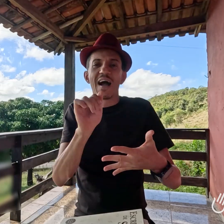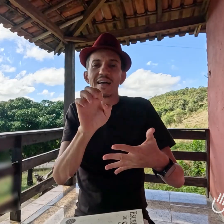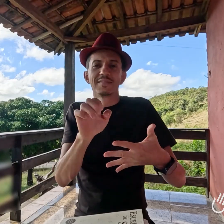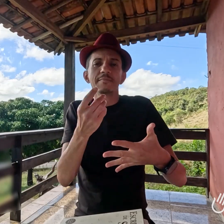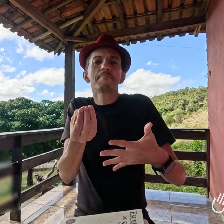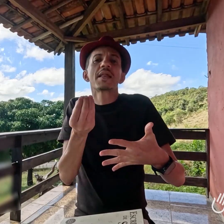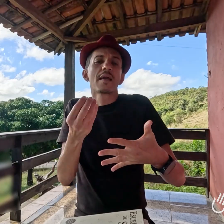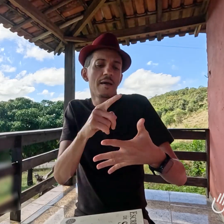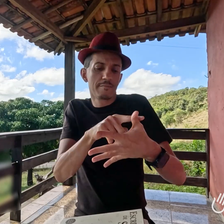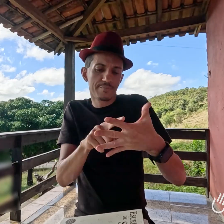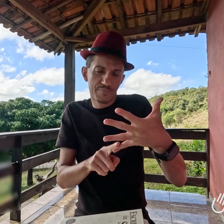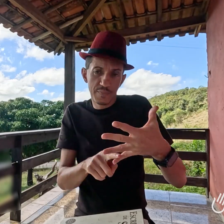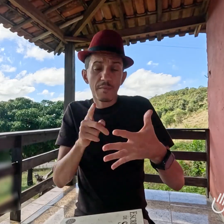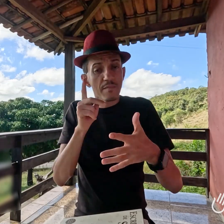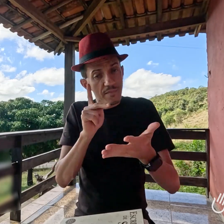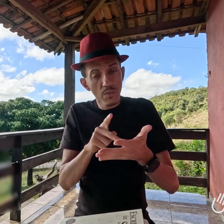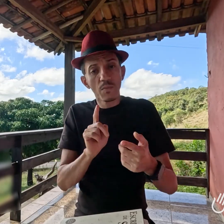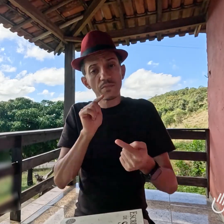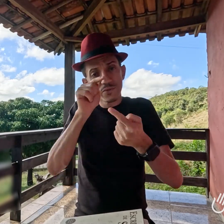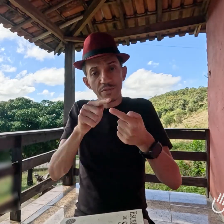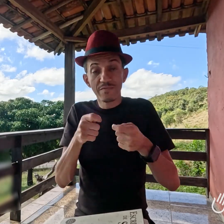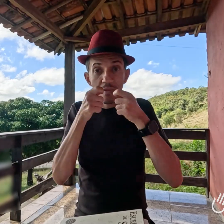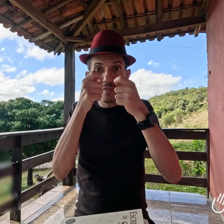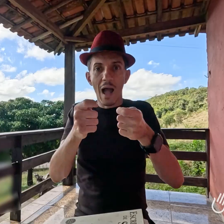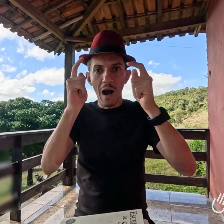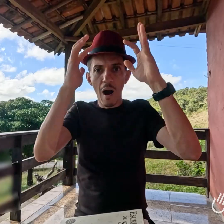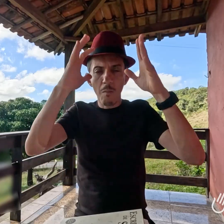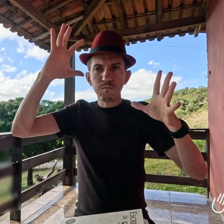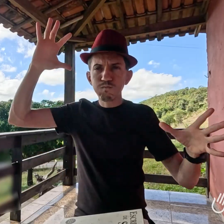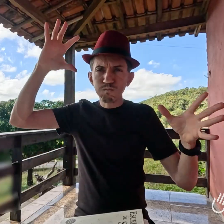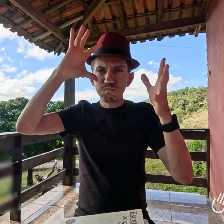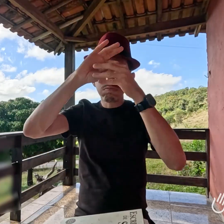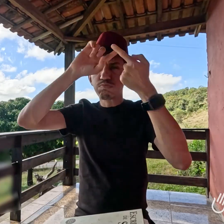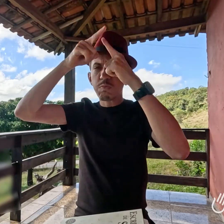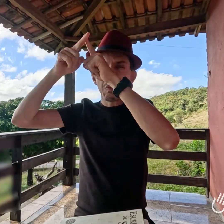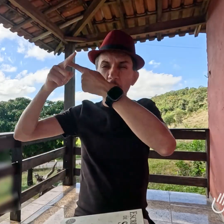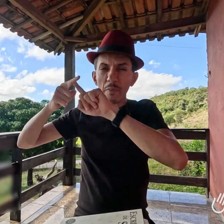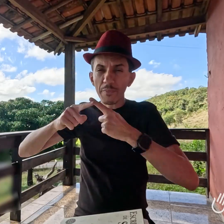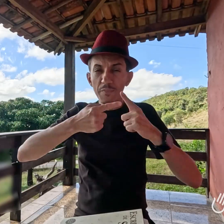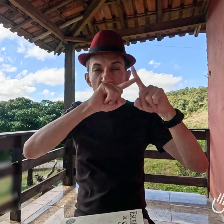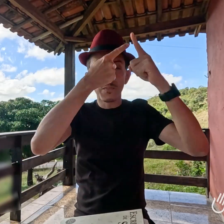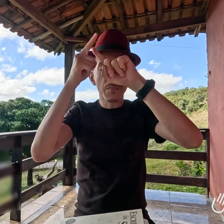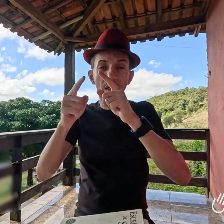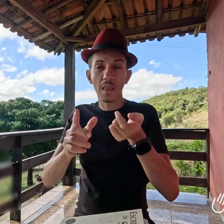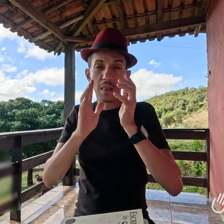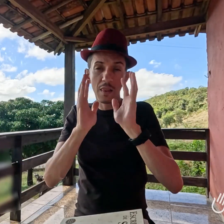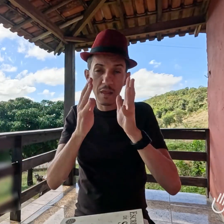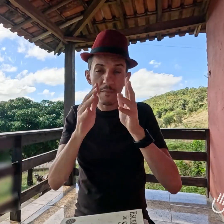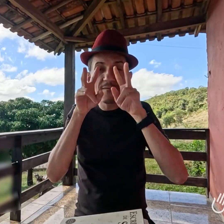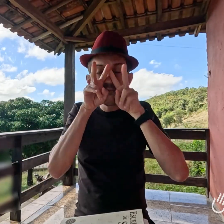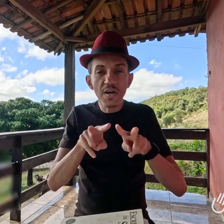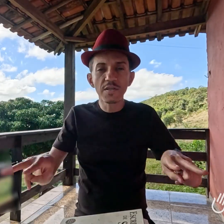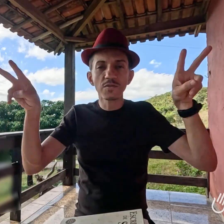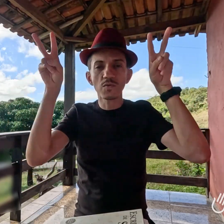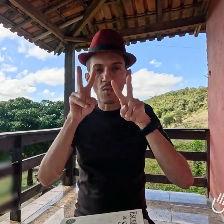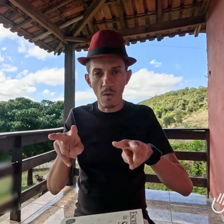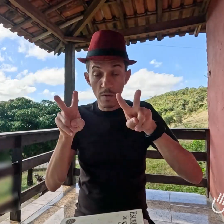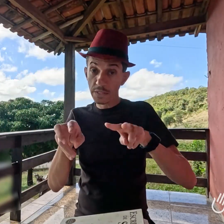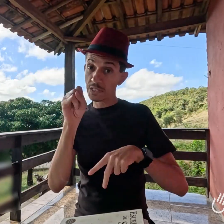você poder se desenvolver. E no Escrita de Sinais e Educação de Surdos, você vai ver as 5 fases práticas do